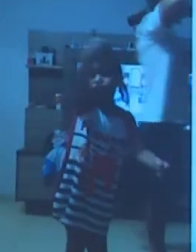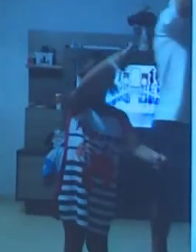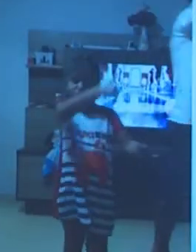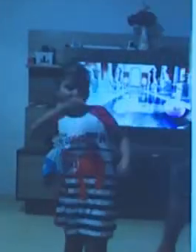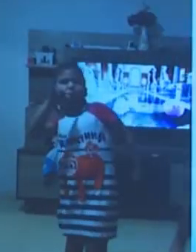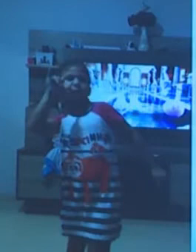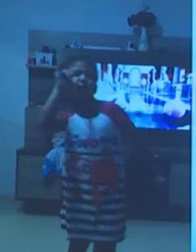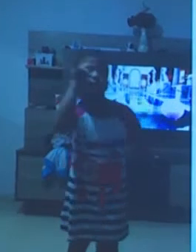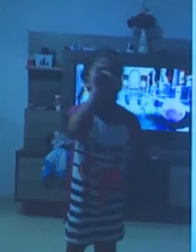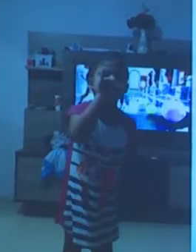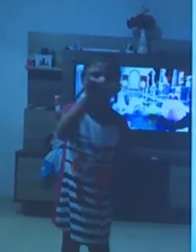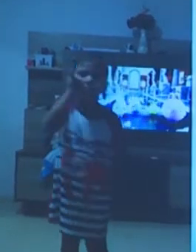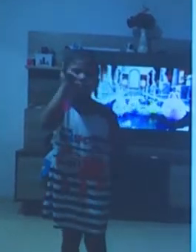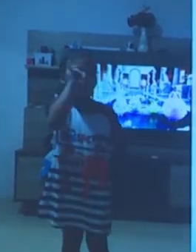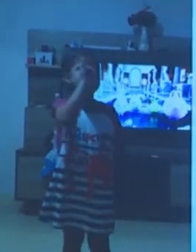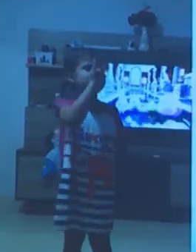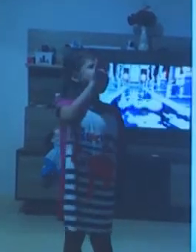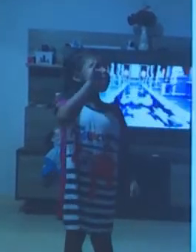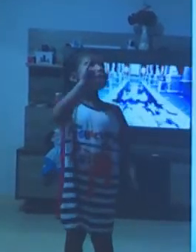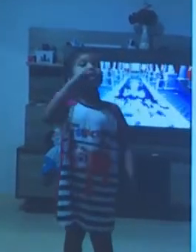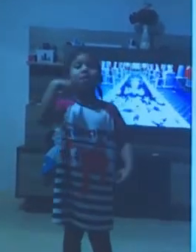Ai, desculpa, o pai passou, ela até estava meio assustada.